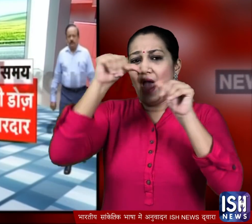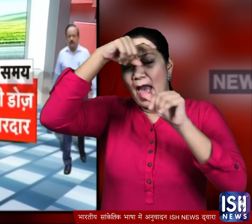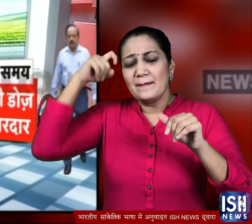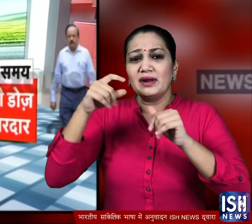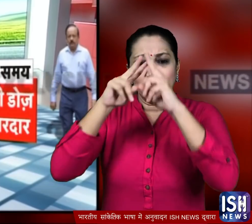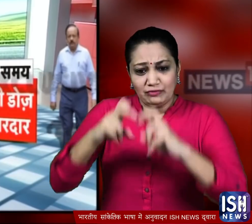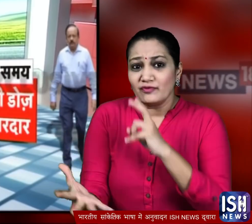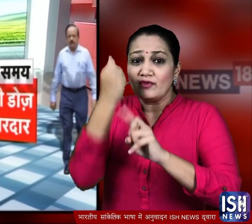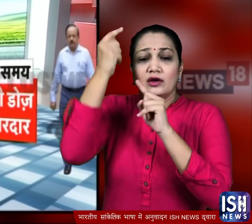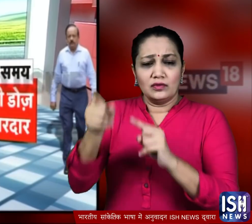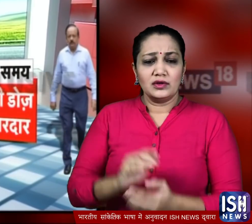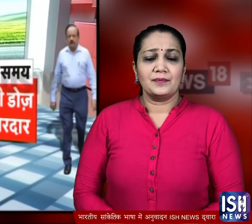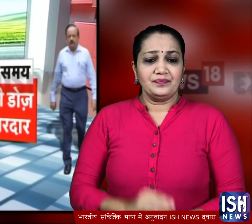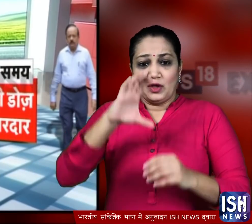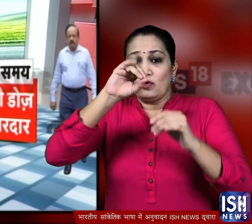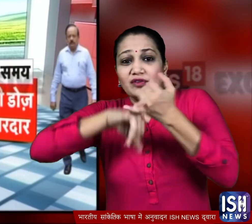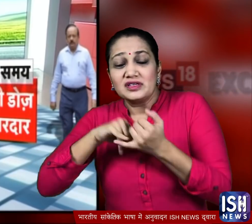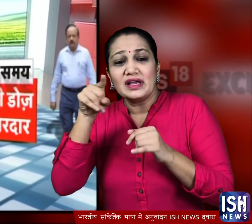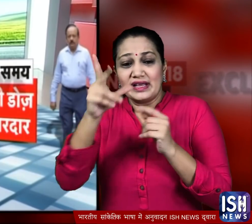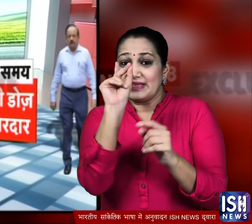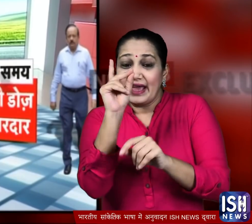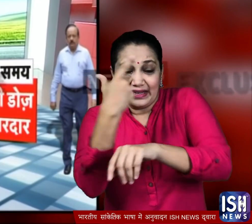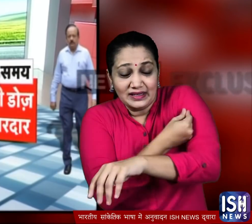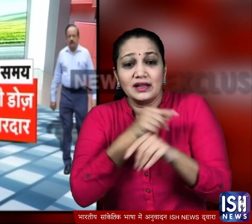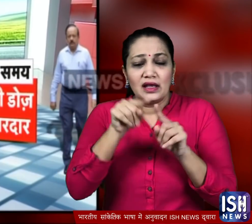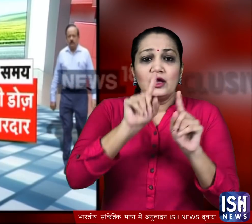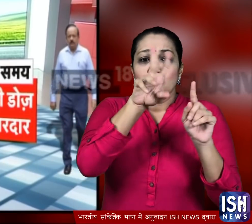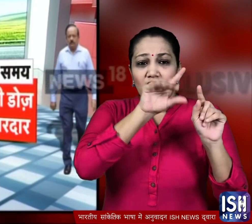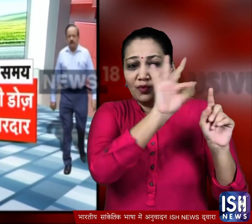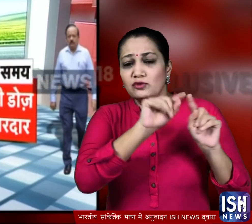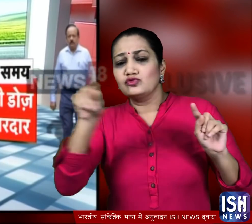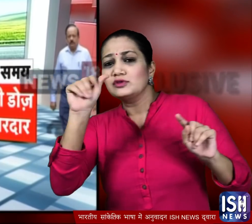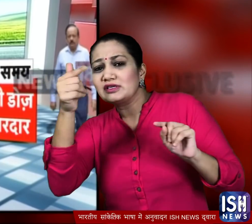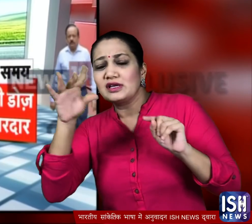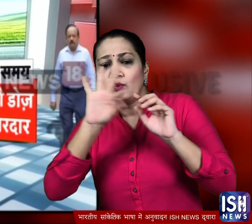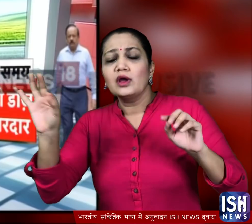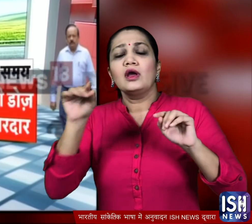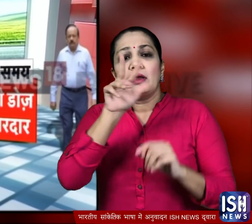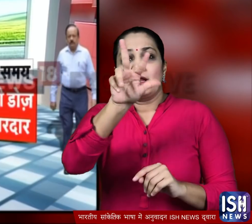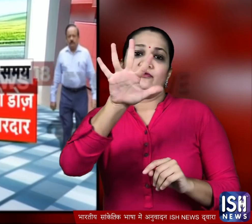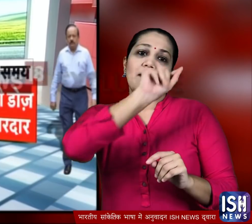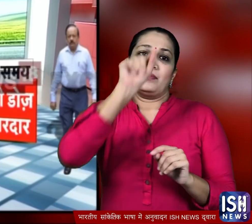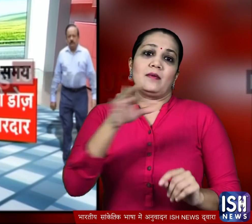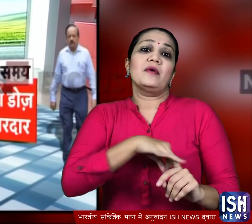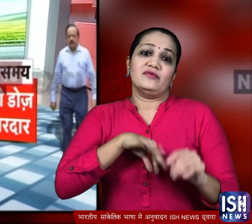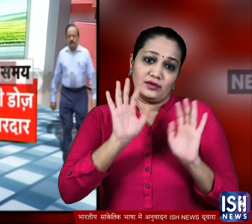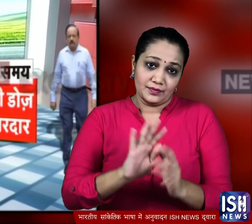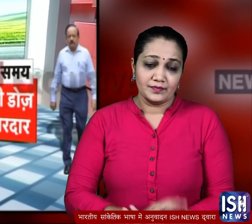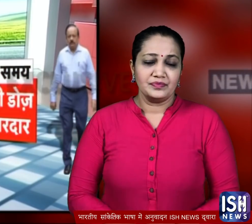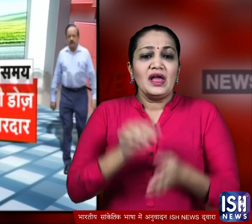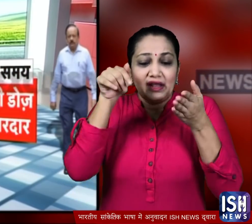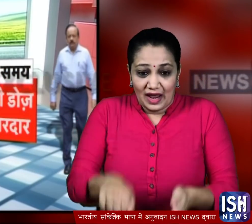अप्रैल में जो रिसर्च सामने आई उसमें यह देखा गया कि अगर कोविशील्ड की दूसरी खुराक इस दौरान ली जाए तो ये 85% असरदार हो